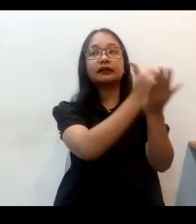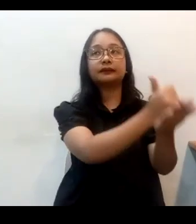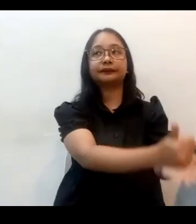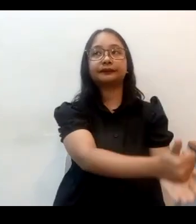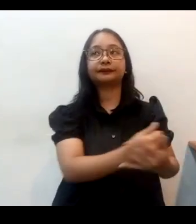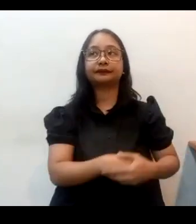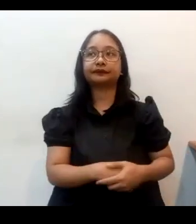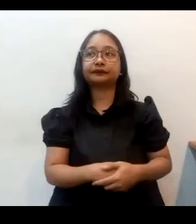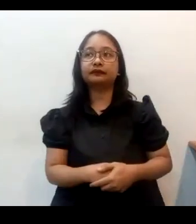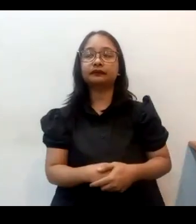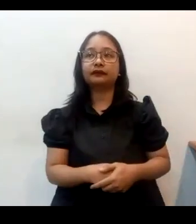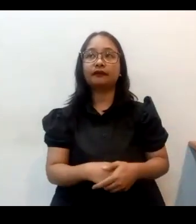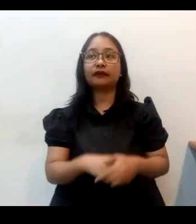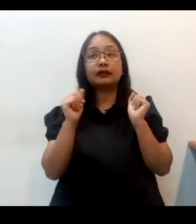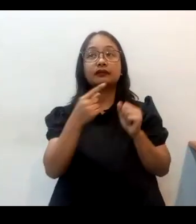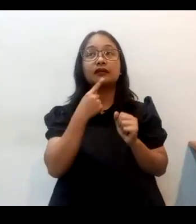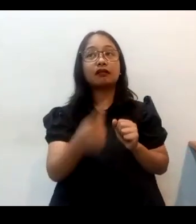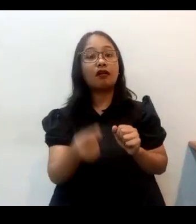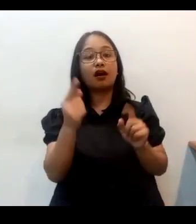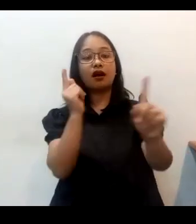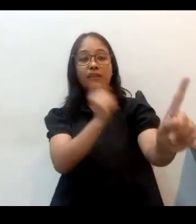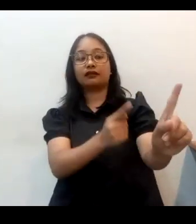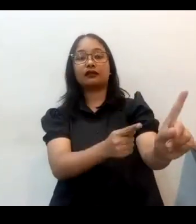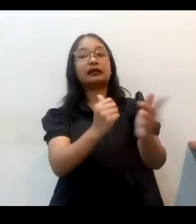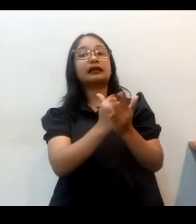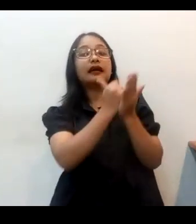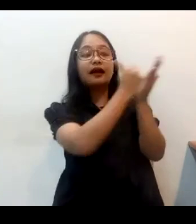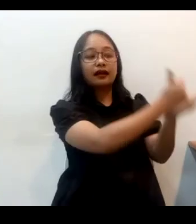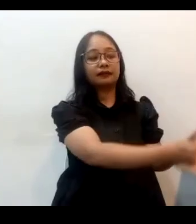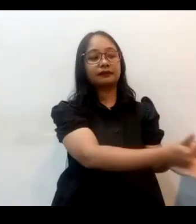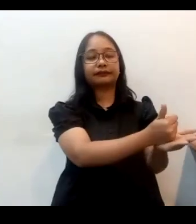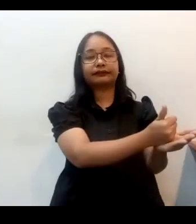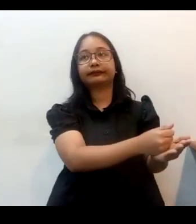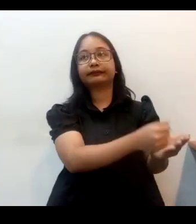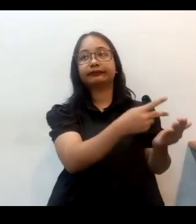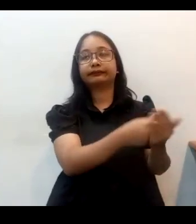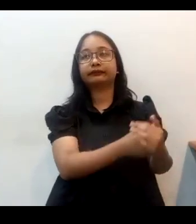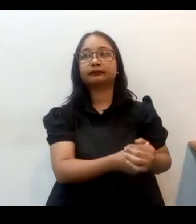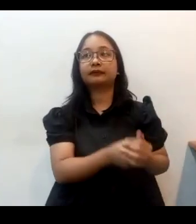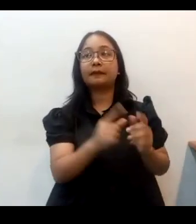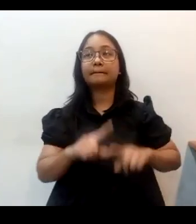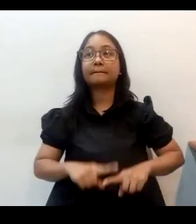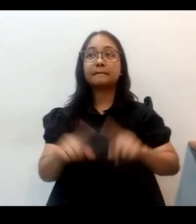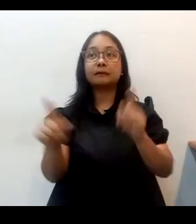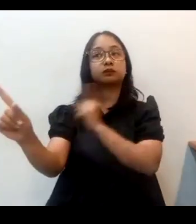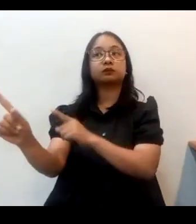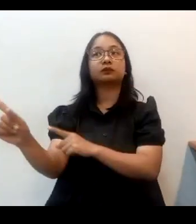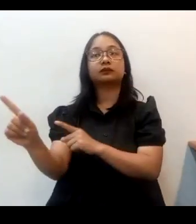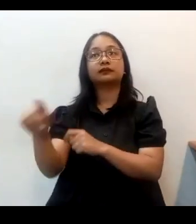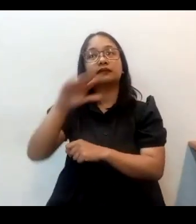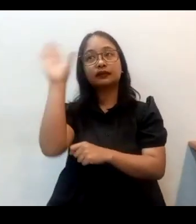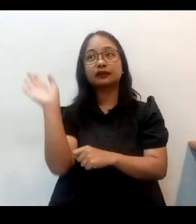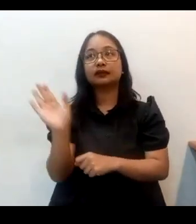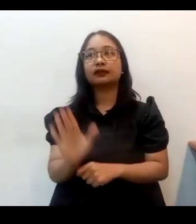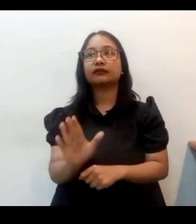man saved him. Yung lalaking yun, iniligtas siya. But he never experienced. Pero hindi niya po naranasan. That's